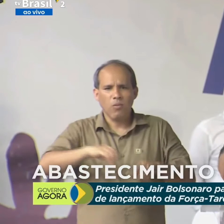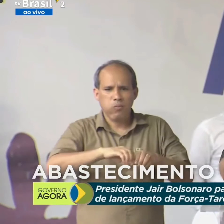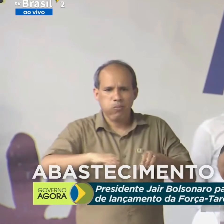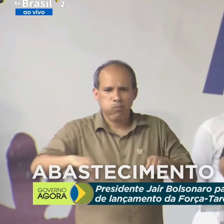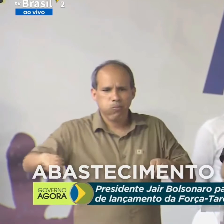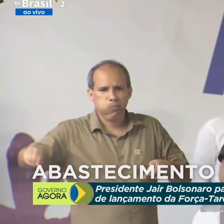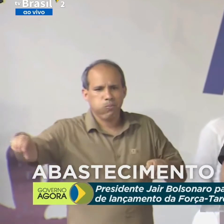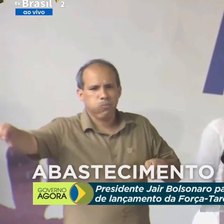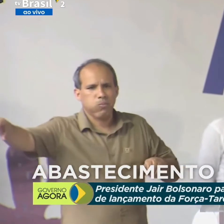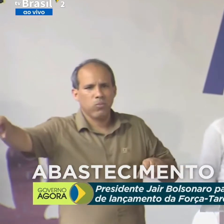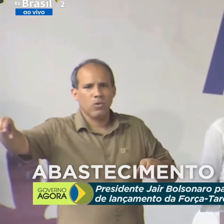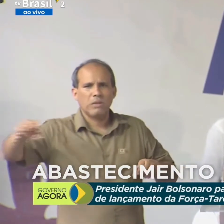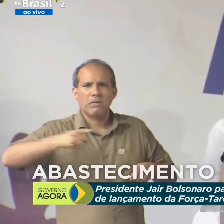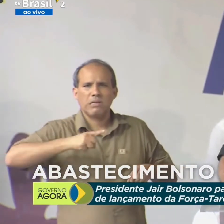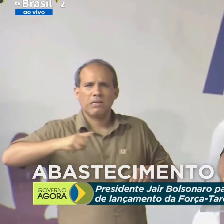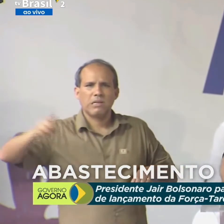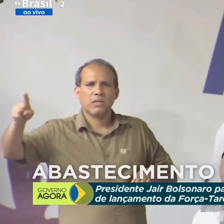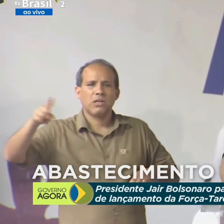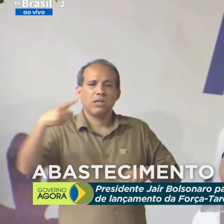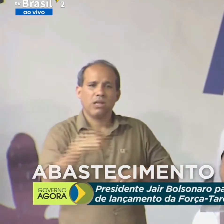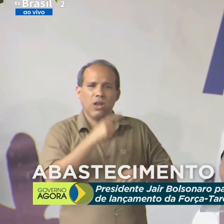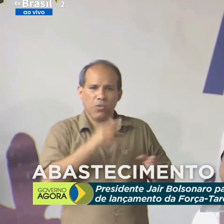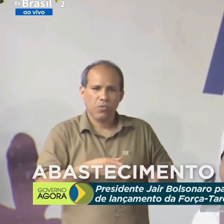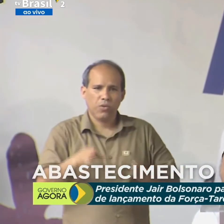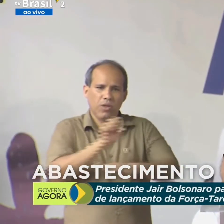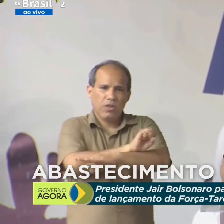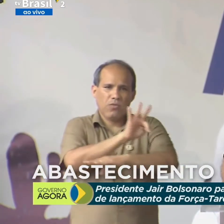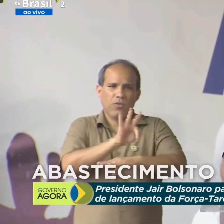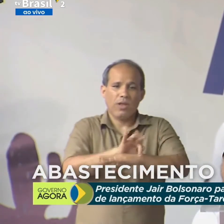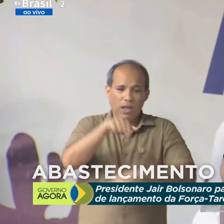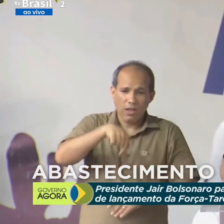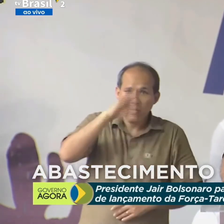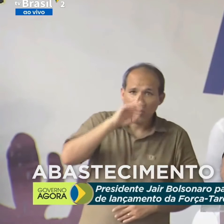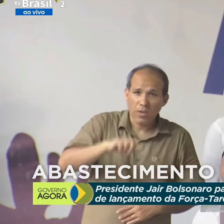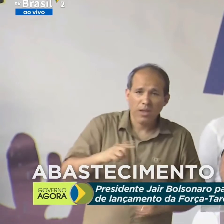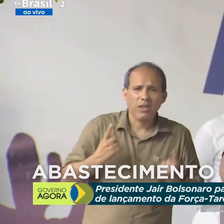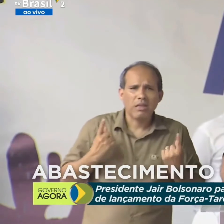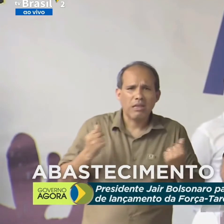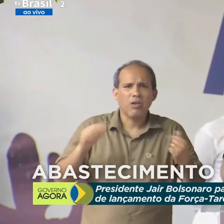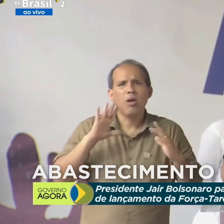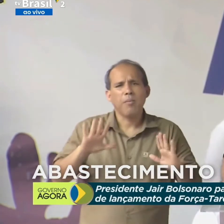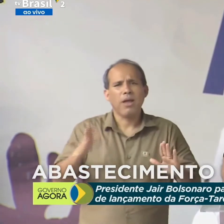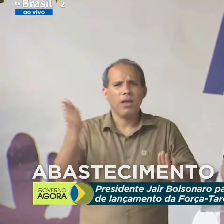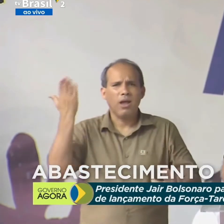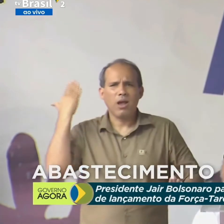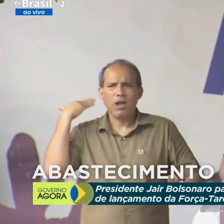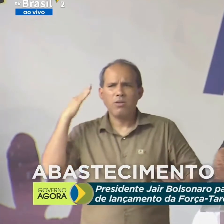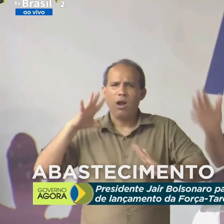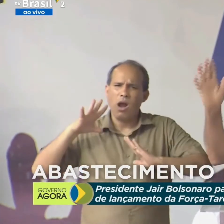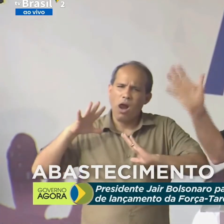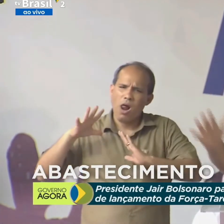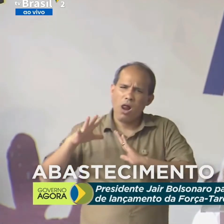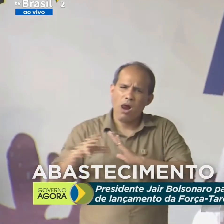Rio São Francisco. Então é um país riquíssimo, mas que foi roubado ao